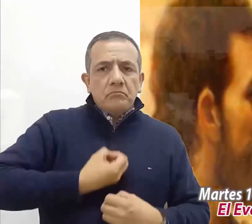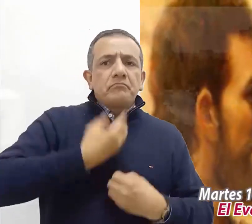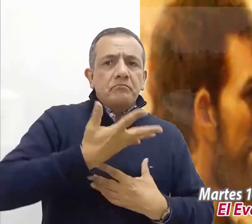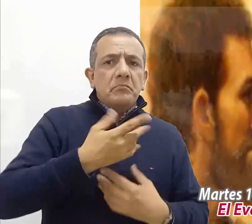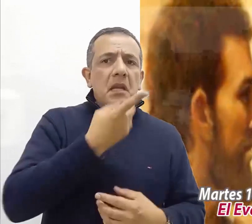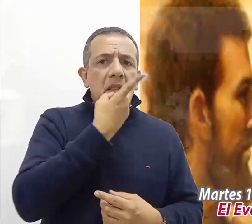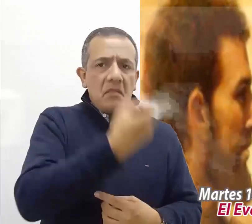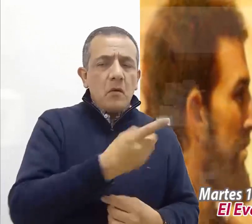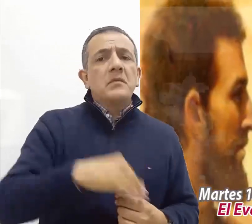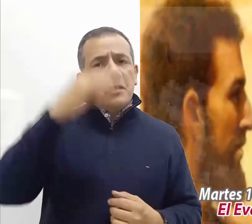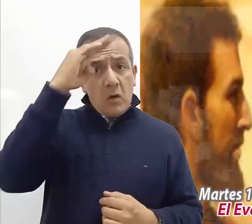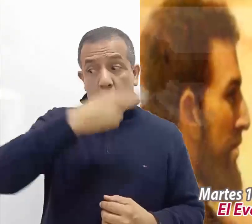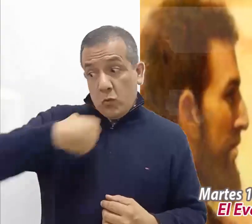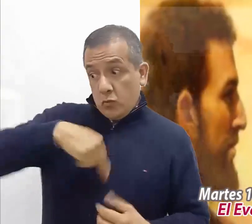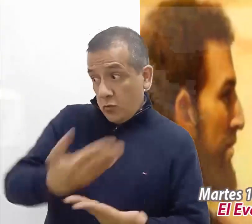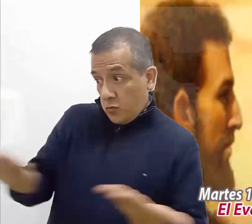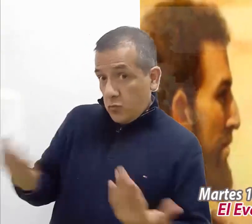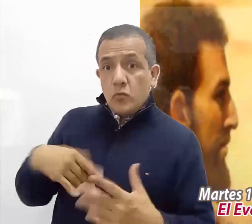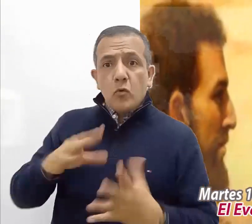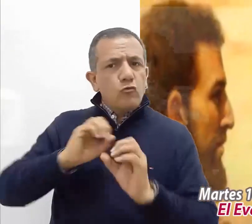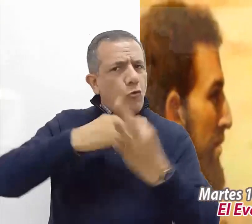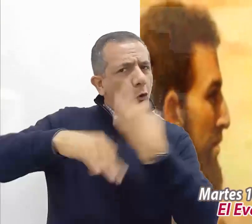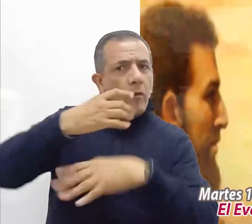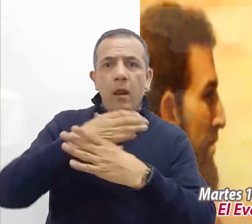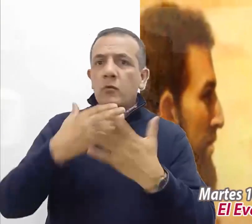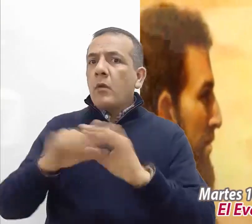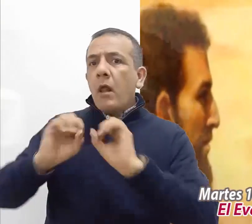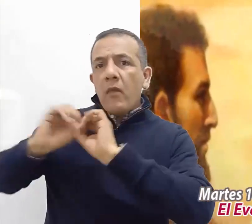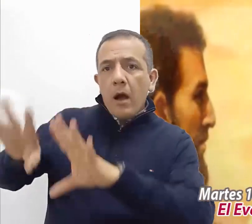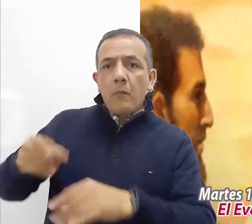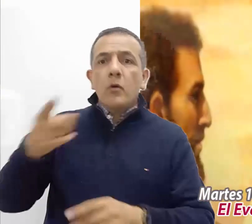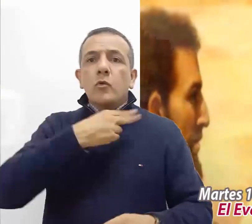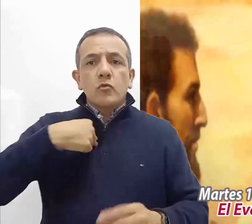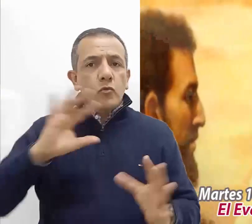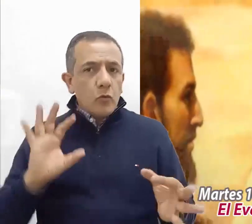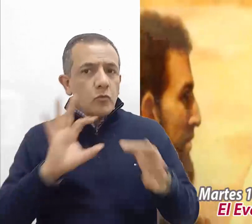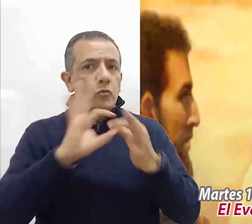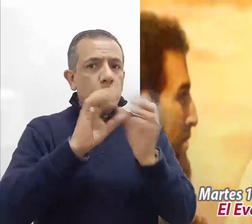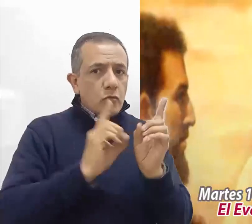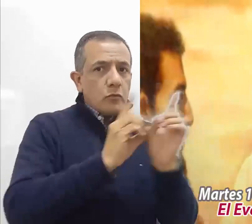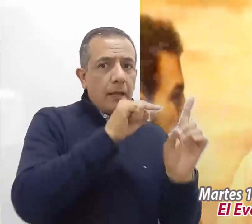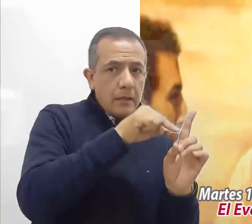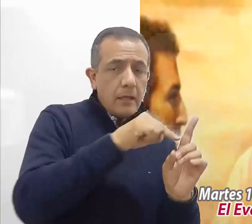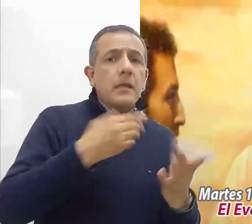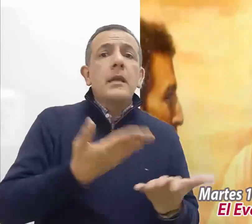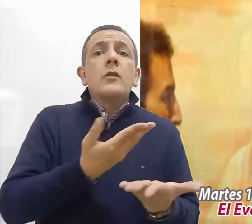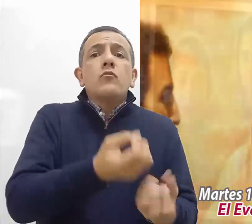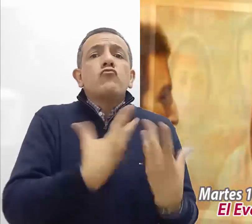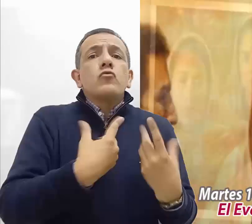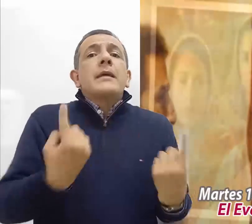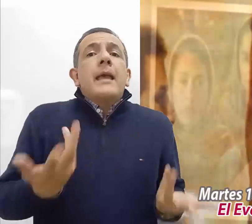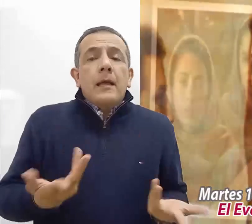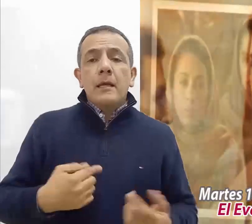dijo a Jesús: Señor, nosotros lo hemos dejado todo y te hemos seguido. ¿Qué nos va a tocar? Jesús les